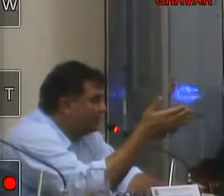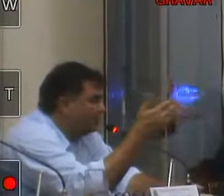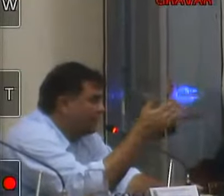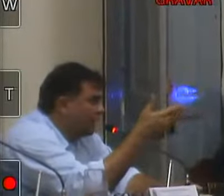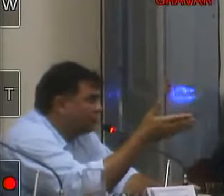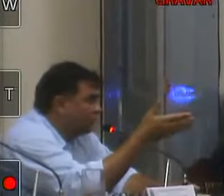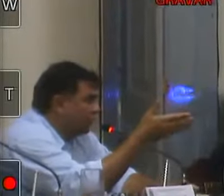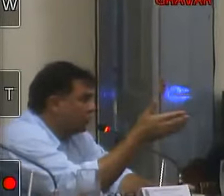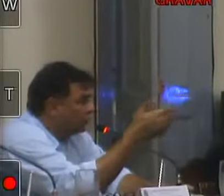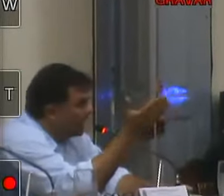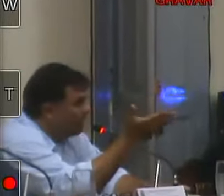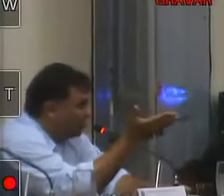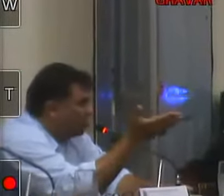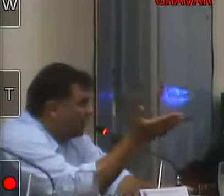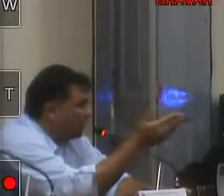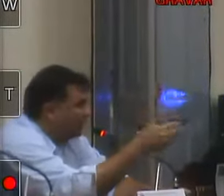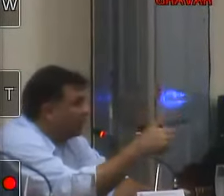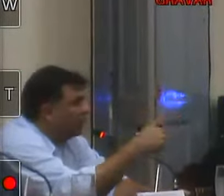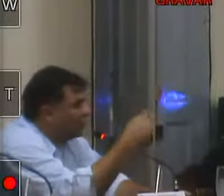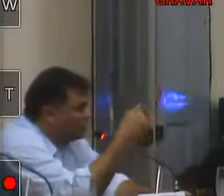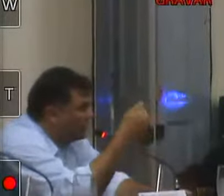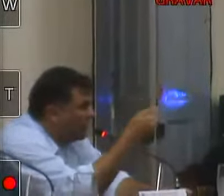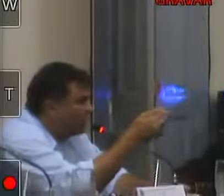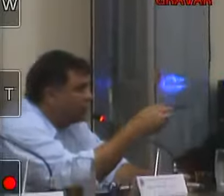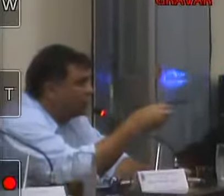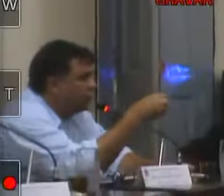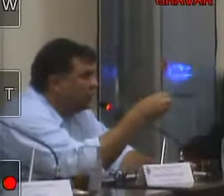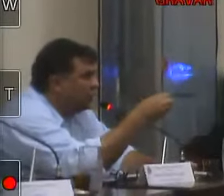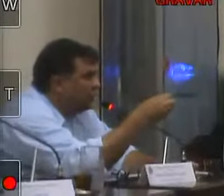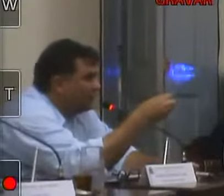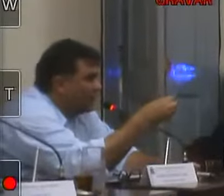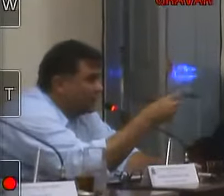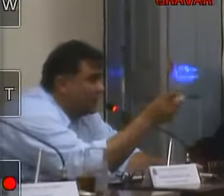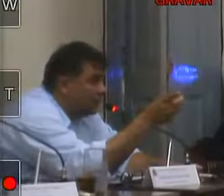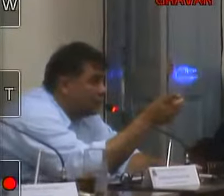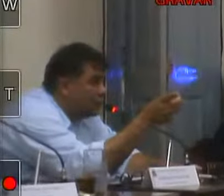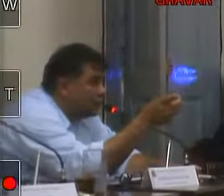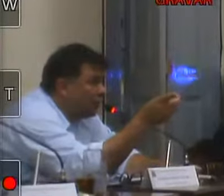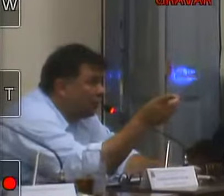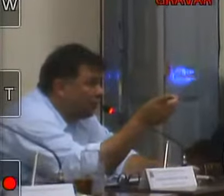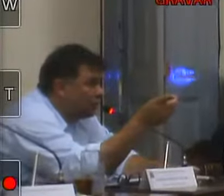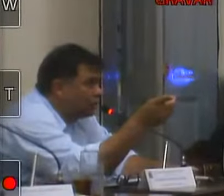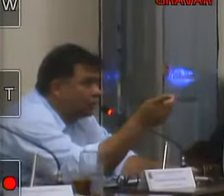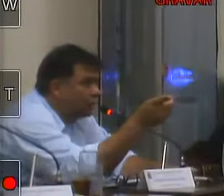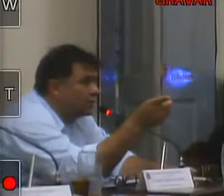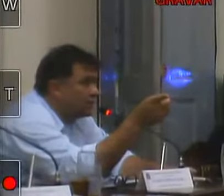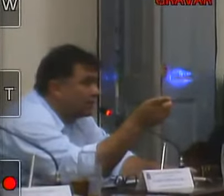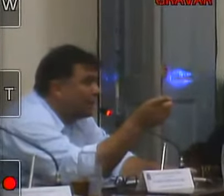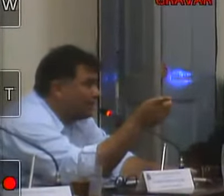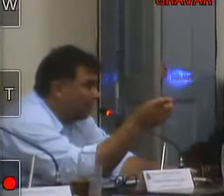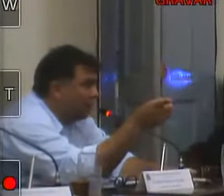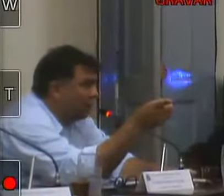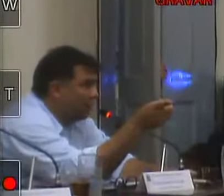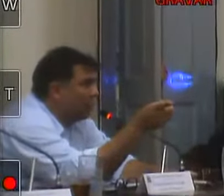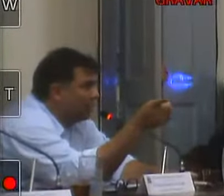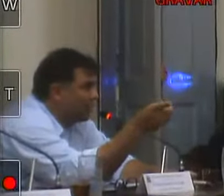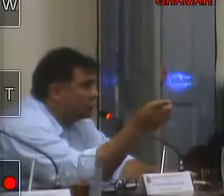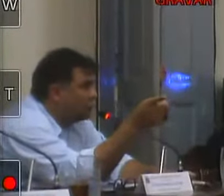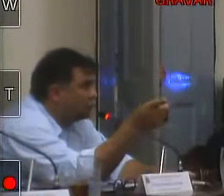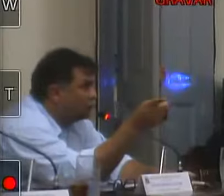tem pequenos trechos, não está igual o de Paraná. Então era uma possibilidade da gente fazer. Inclusive a ponte de Santa Isabel,